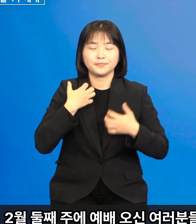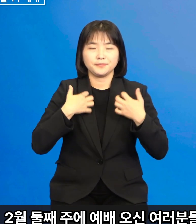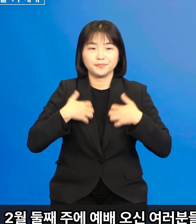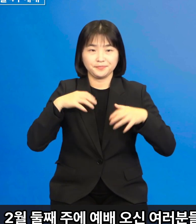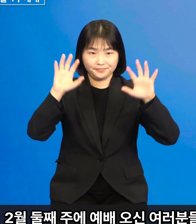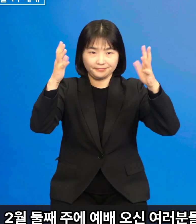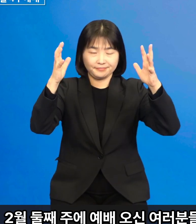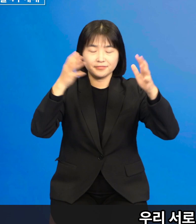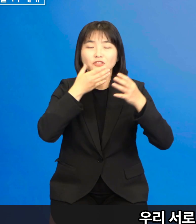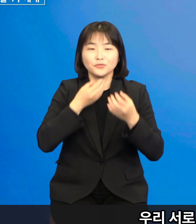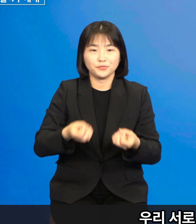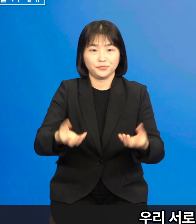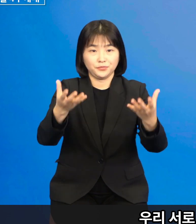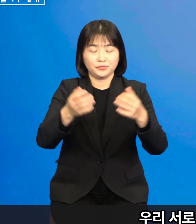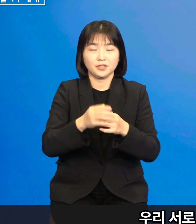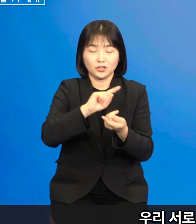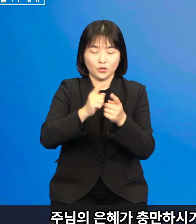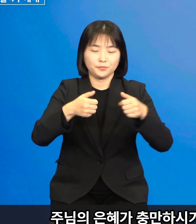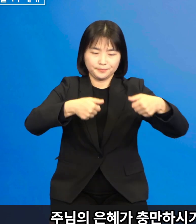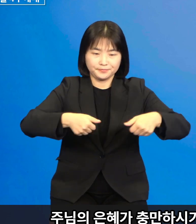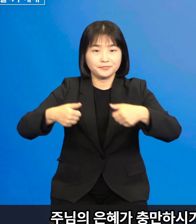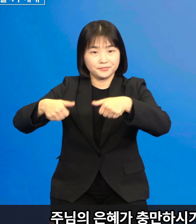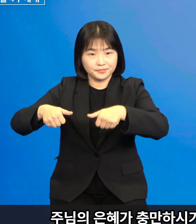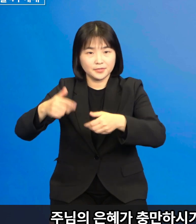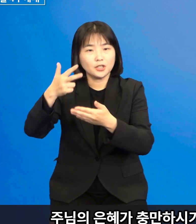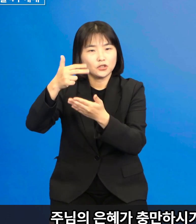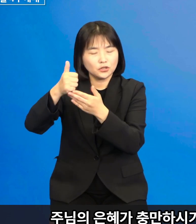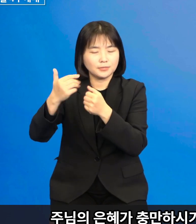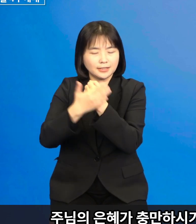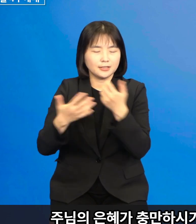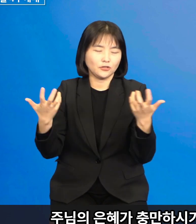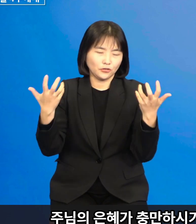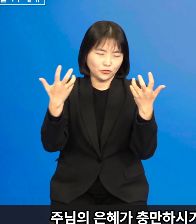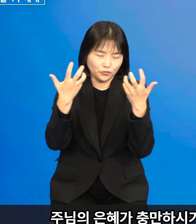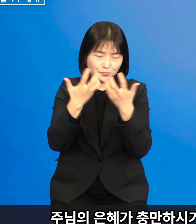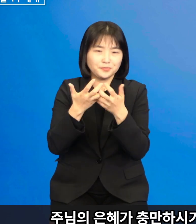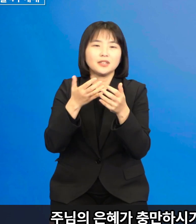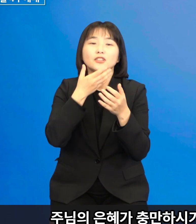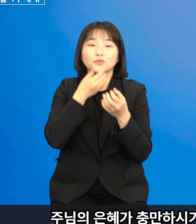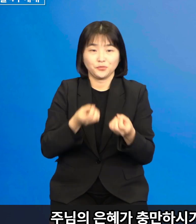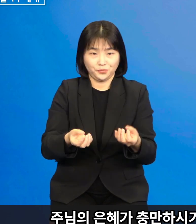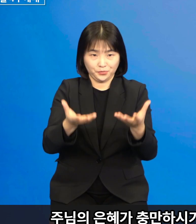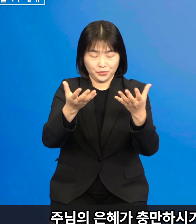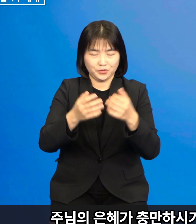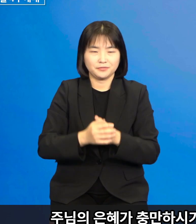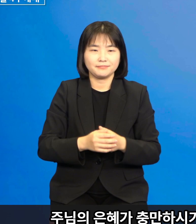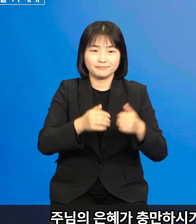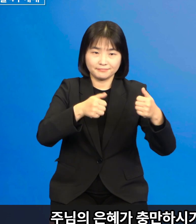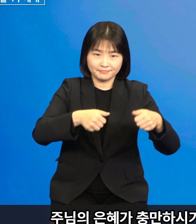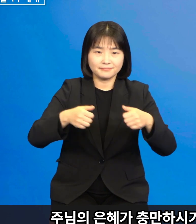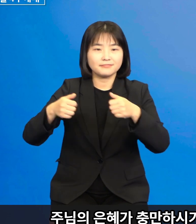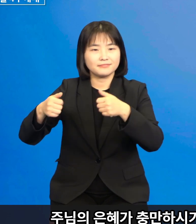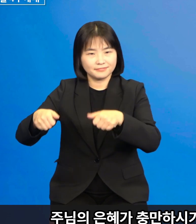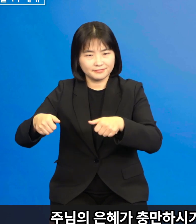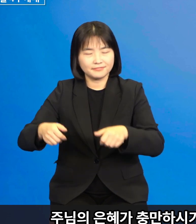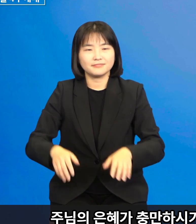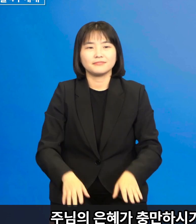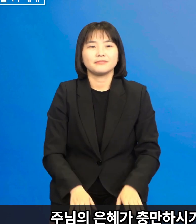축복합니다. 우리 서로 인사하겠습니다. 주님의 은혜가 충만하시기를 축복합니다. 인사하겠습니다.